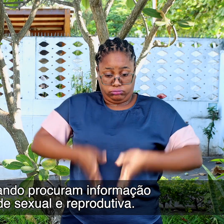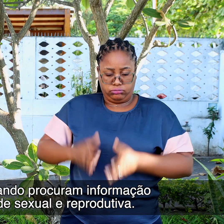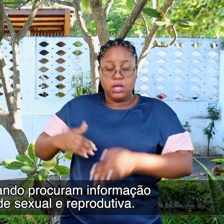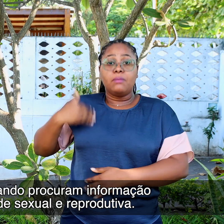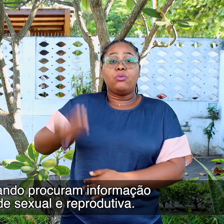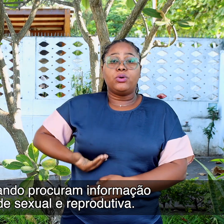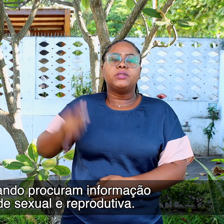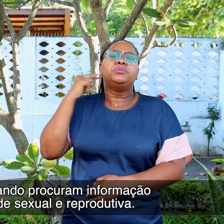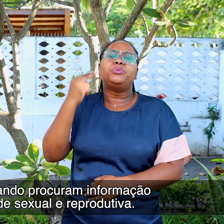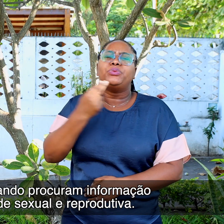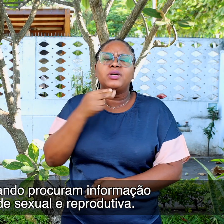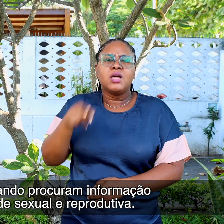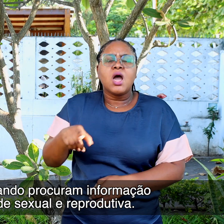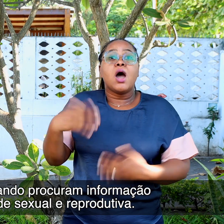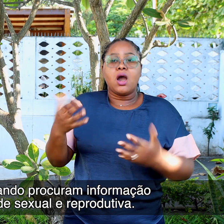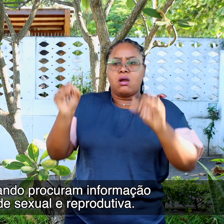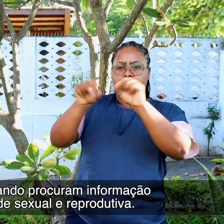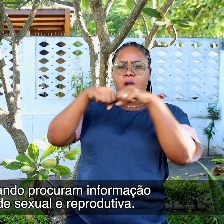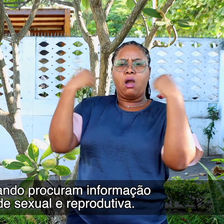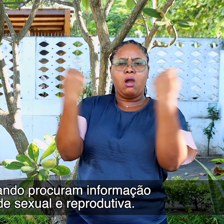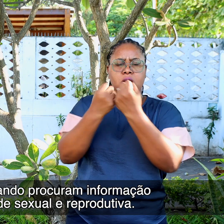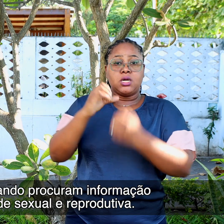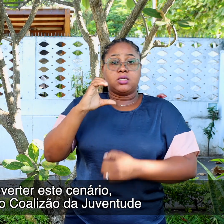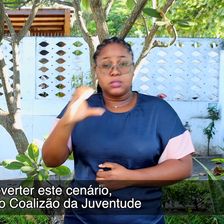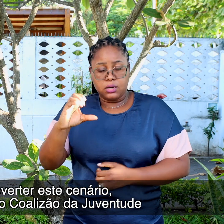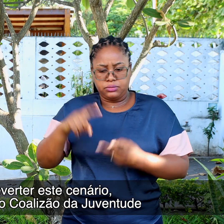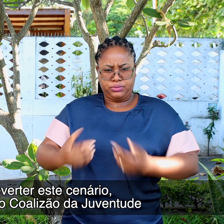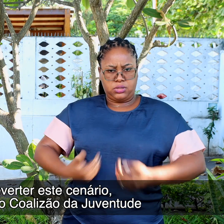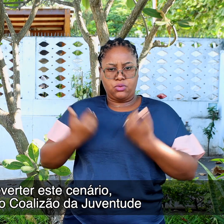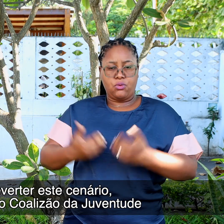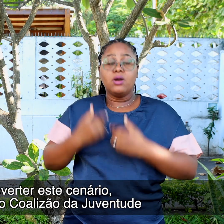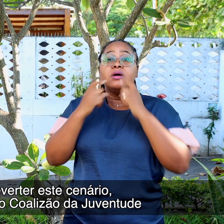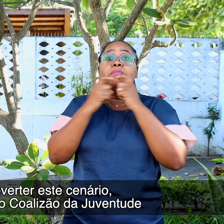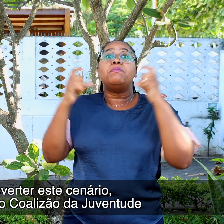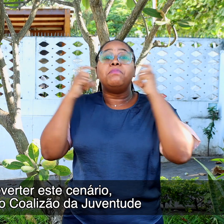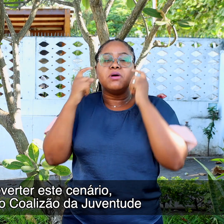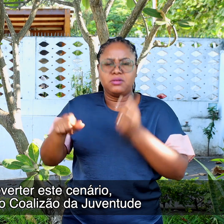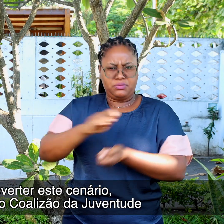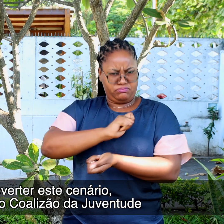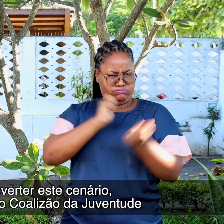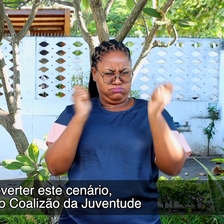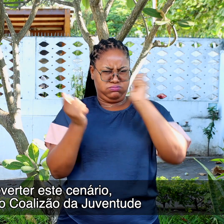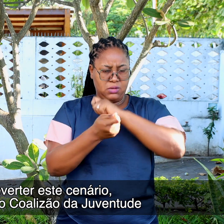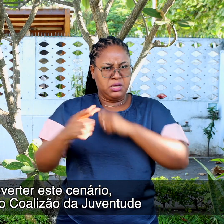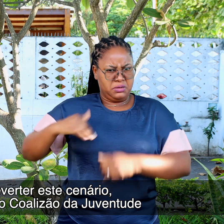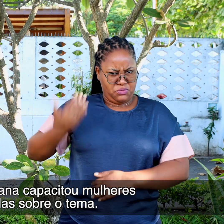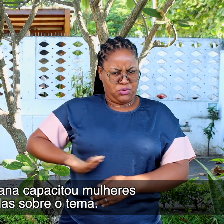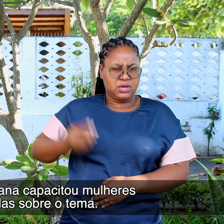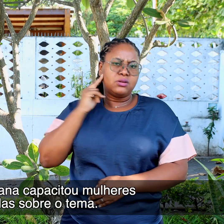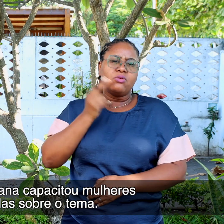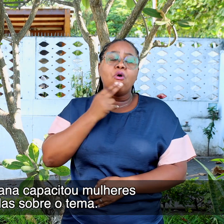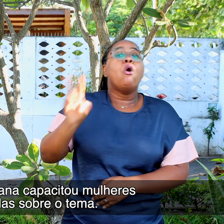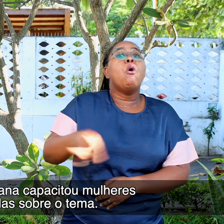quando procuram informação sobre saúde sexual e reprodutiva. Para reverter este cenário, a Associação Coalizão da